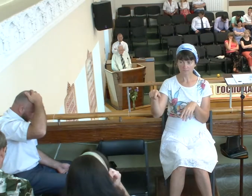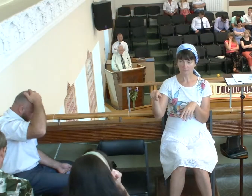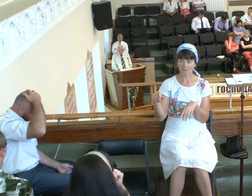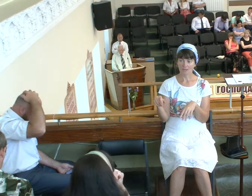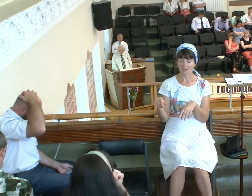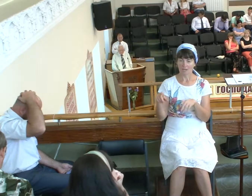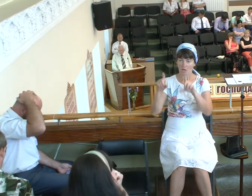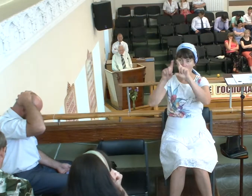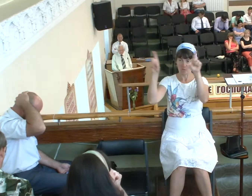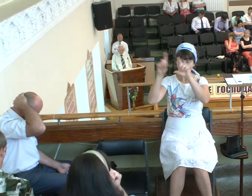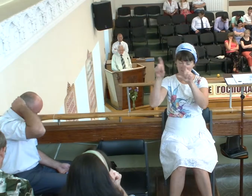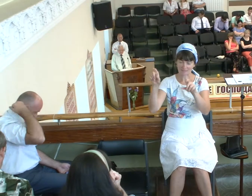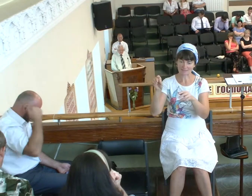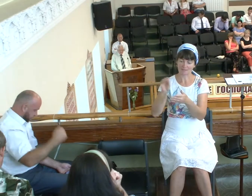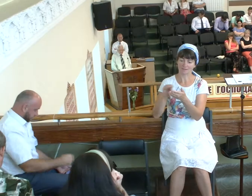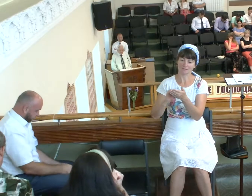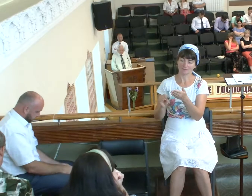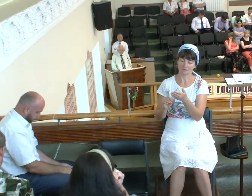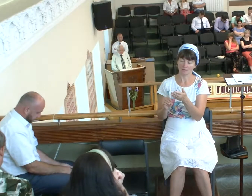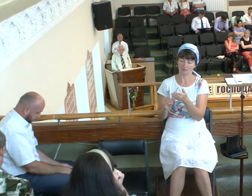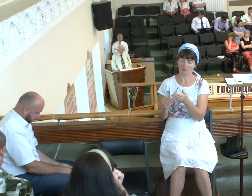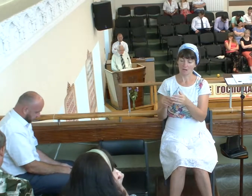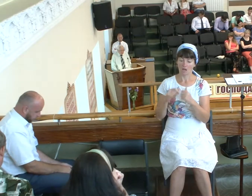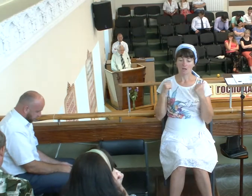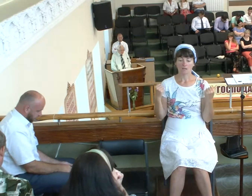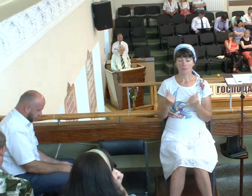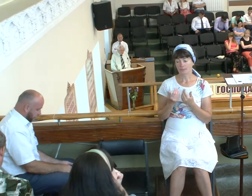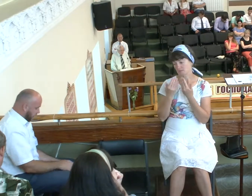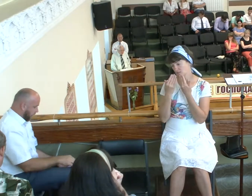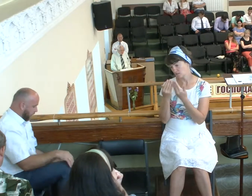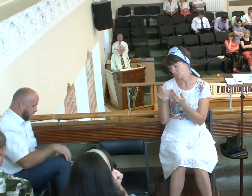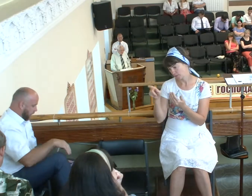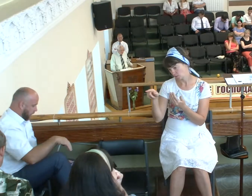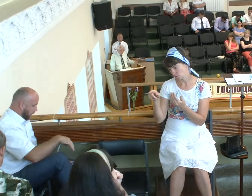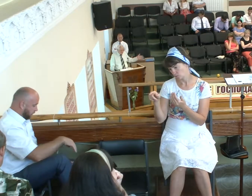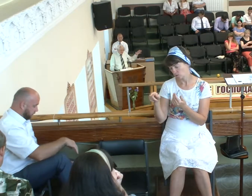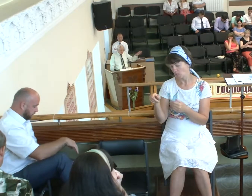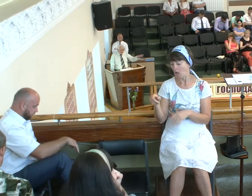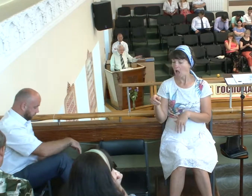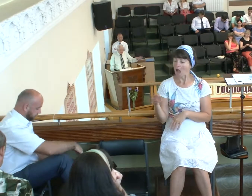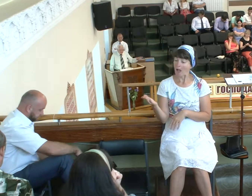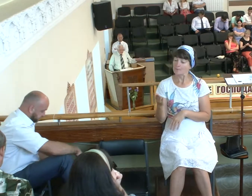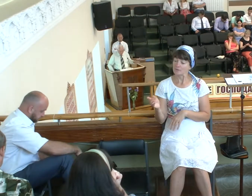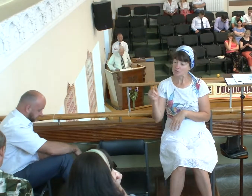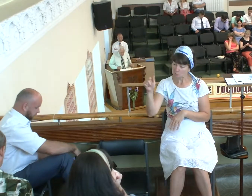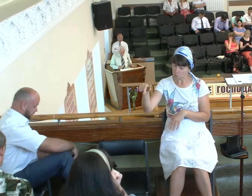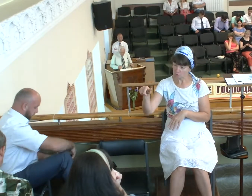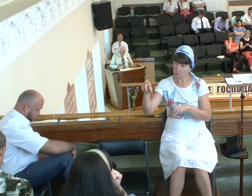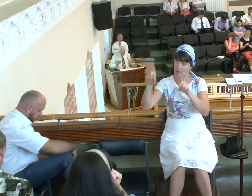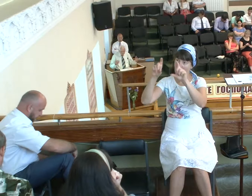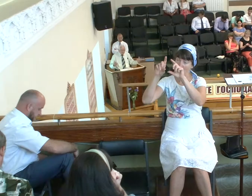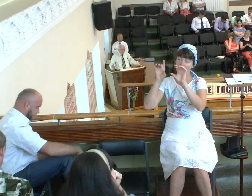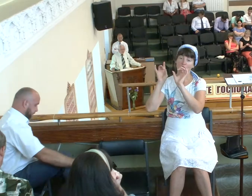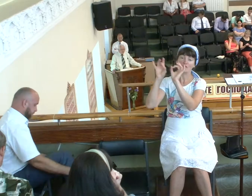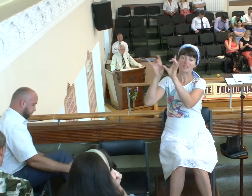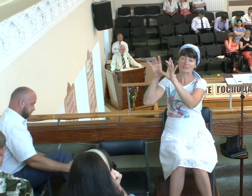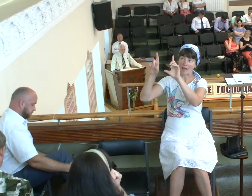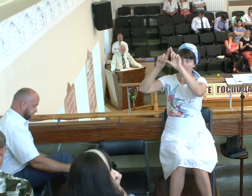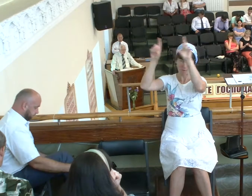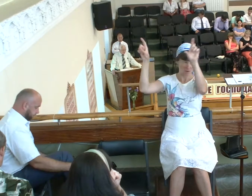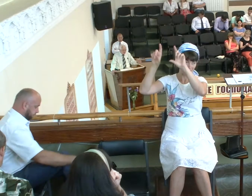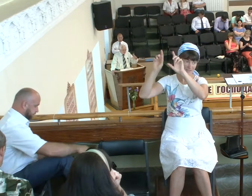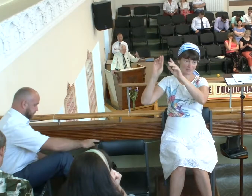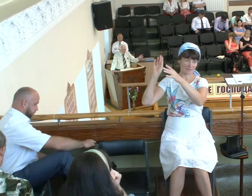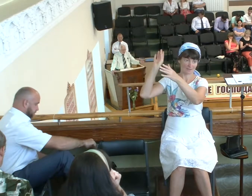Нет ни одного места Писания. Она говорит, тогда не придут. Так, ладно, это я продолжаю, если не будет